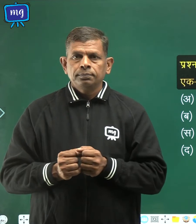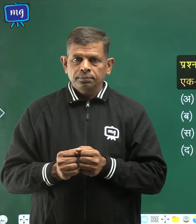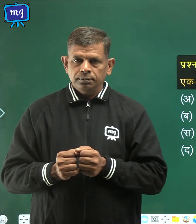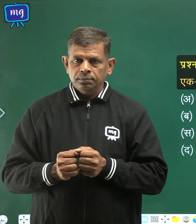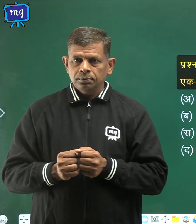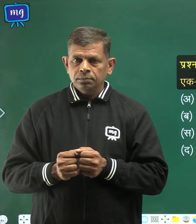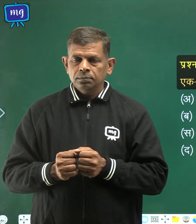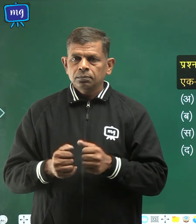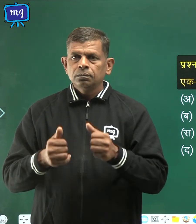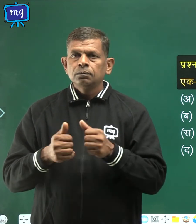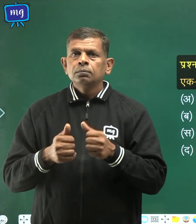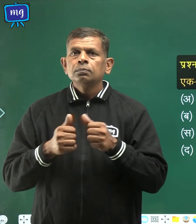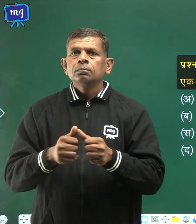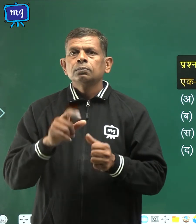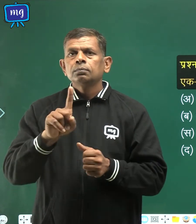प्रश्न 1,